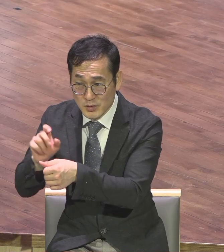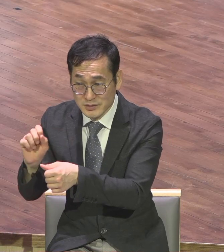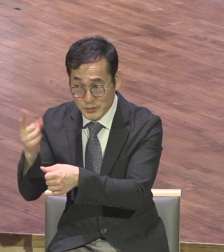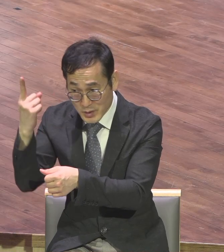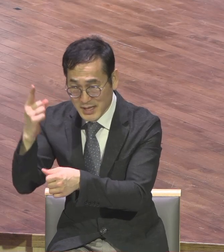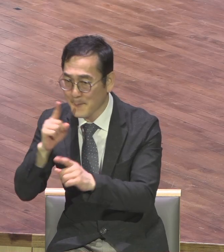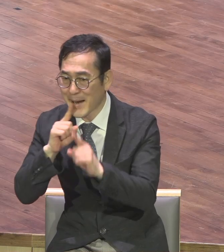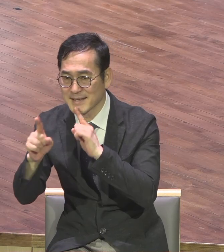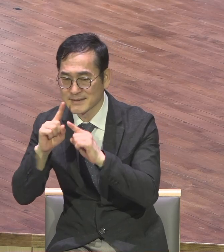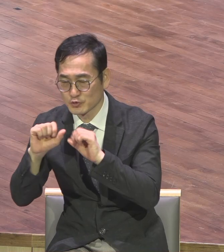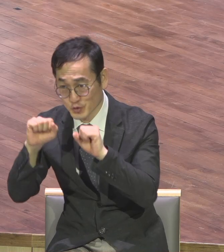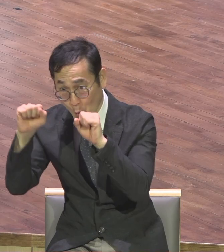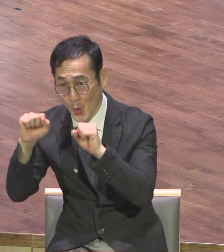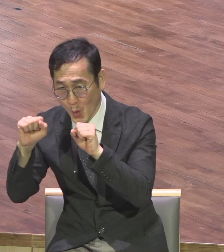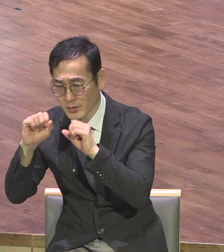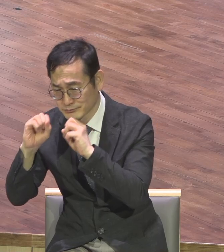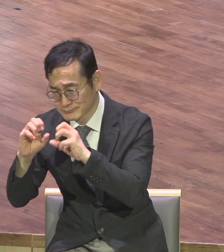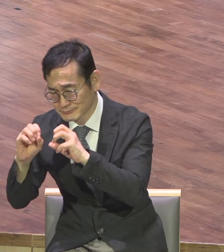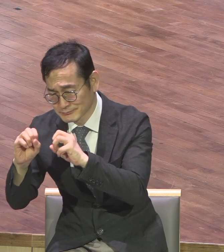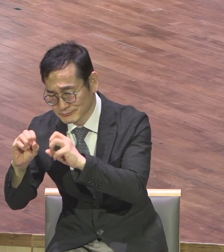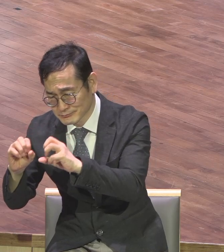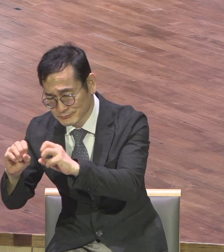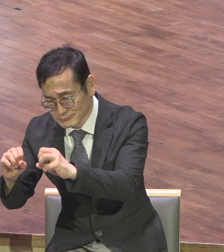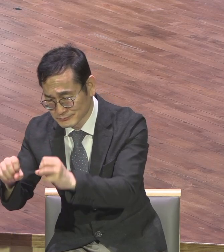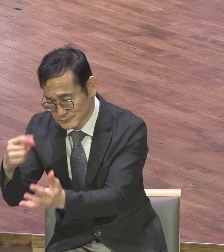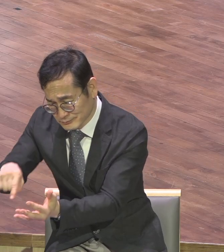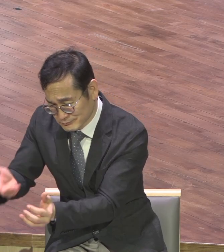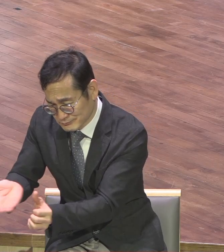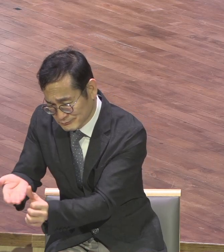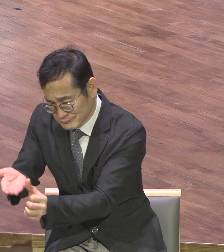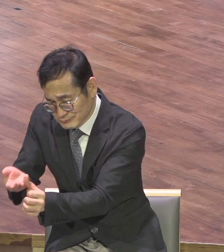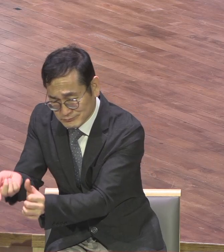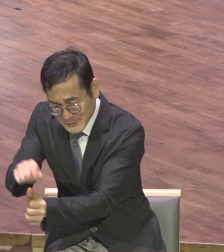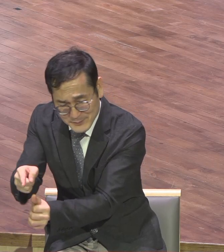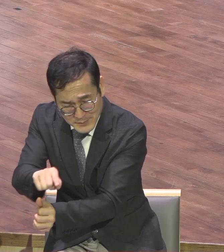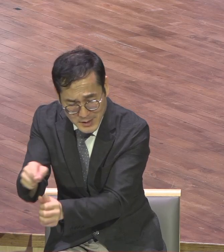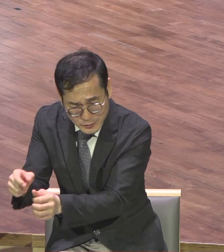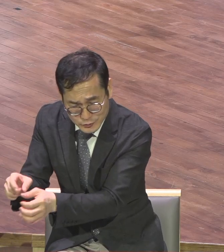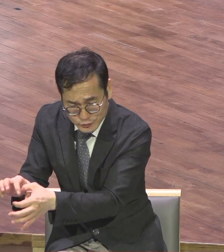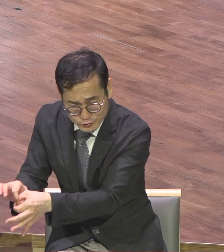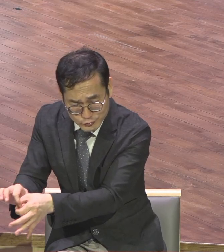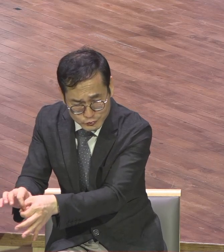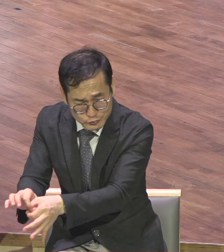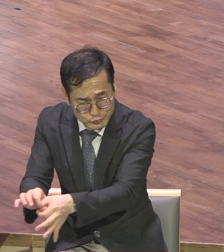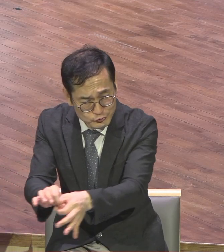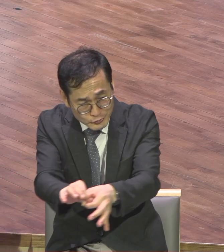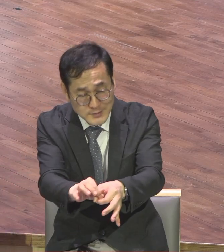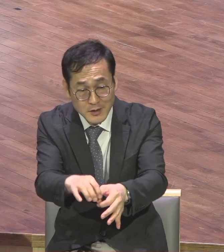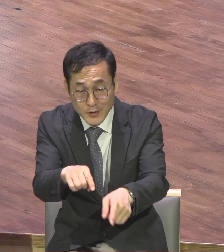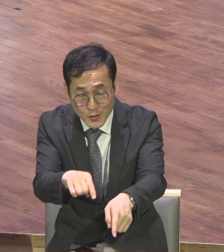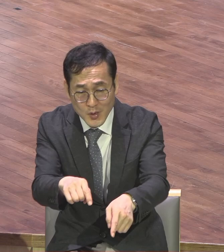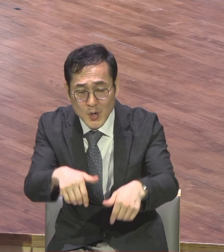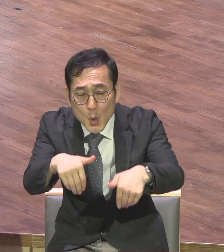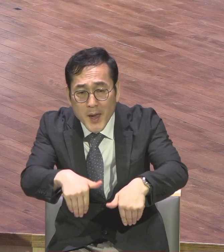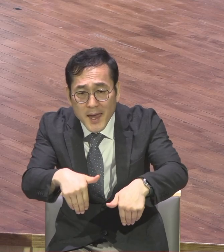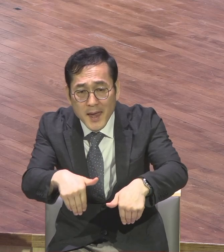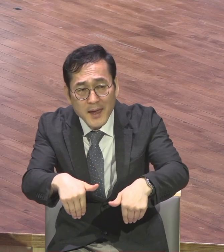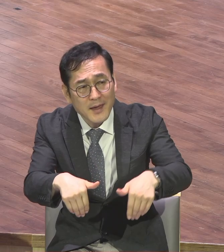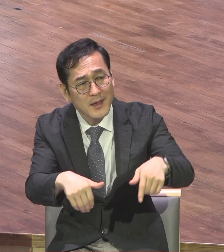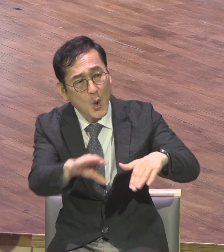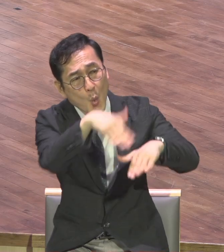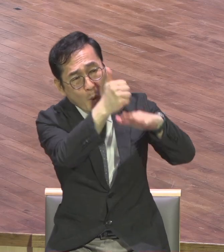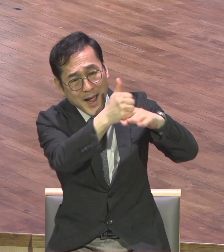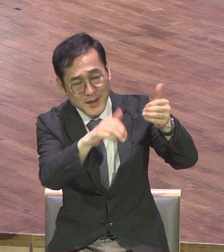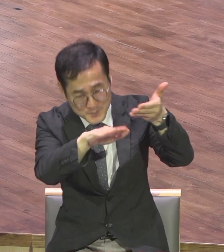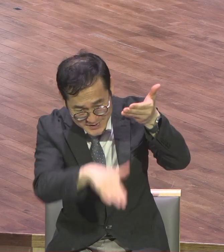흐름이 로마 황제 집안까지 어떻게요? 이 노예들 통해서 황제들 집안에까지